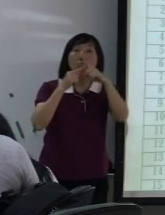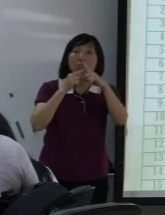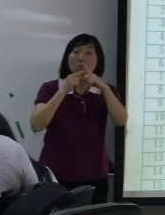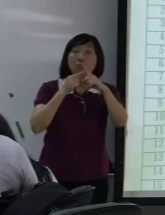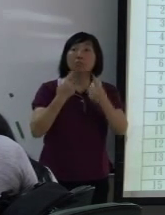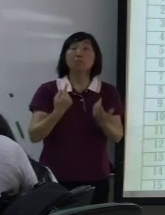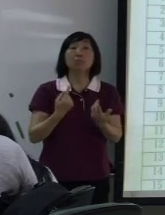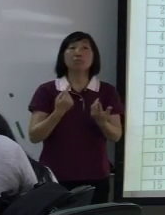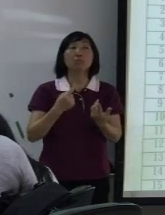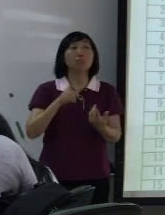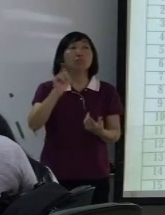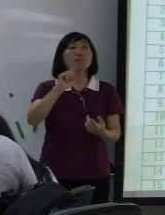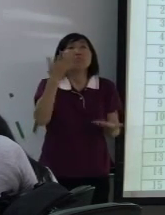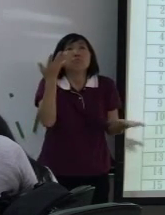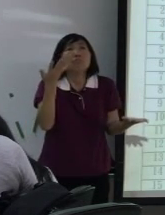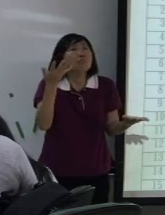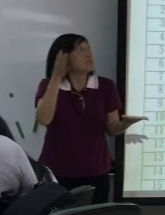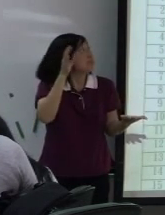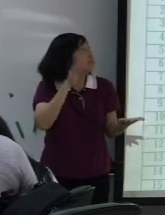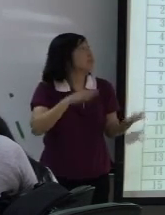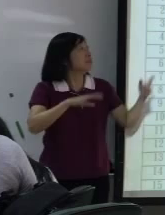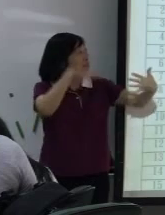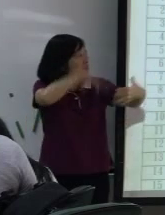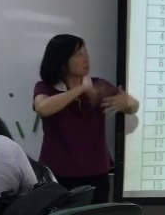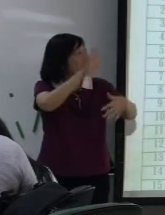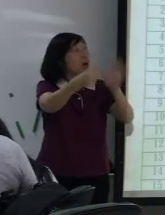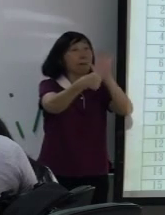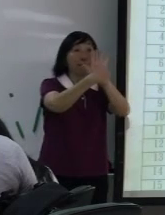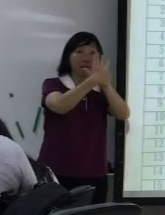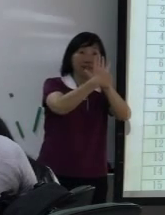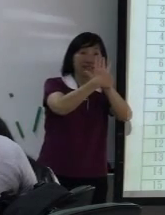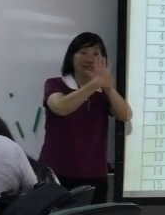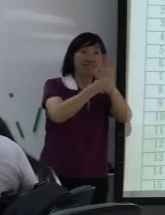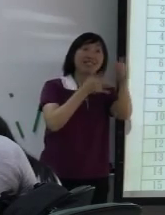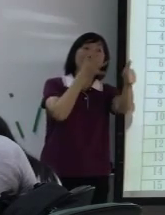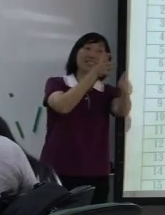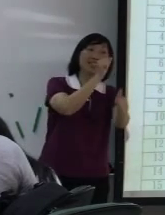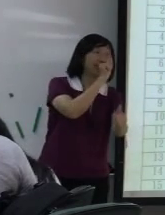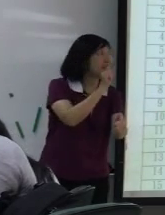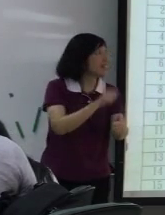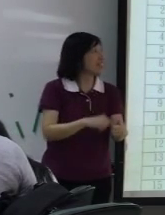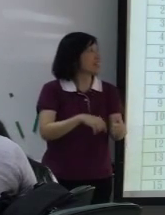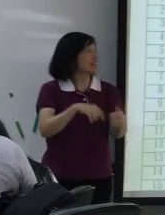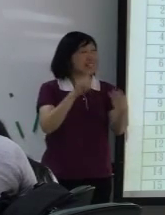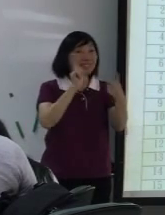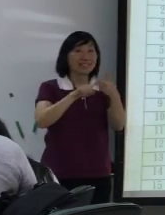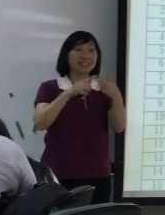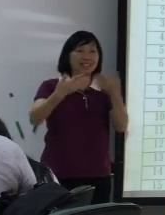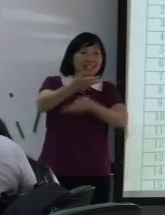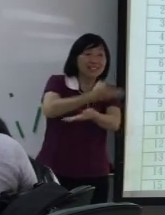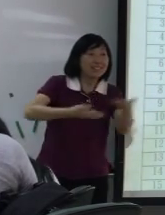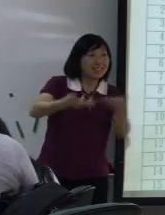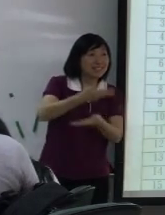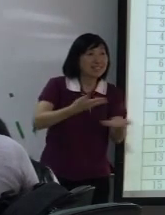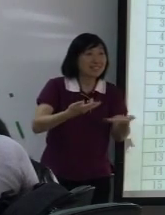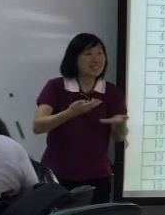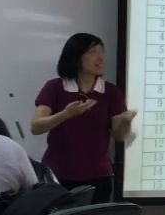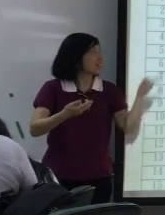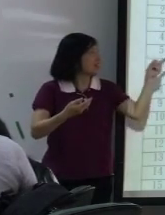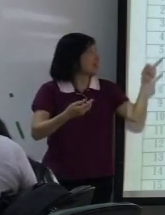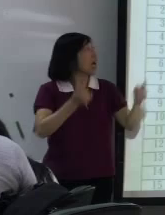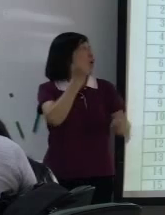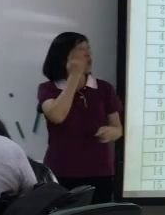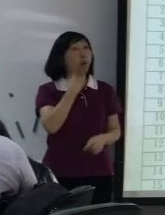那找怎么找呢？这里面包括人名啊、问候语啊、人际沟通啊。你要